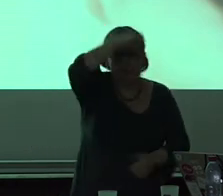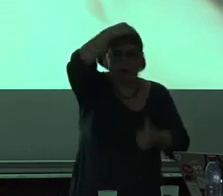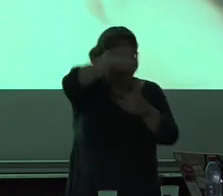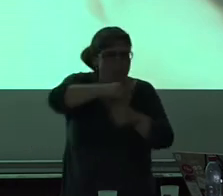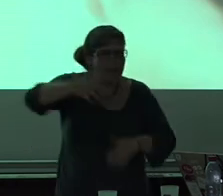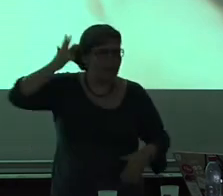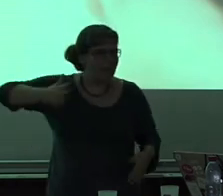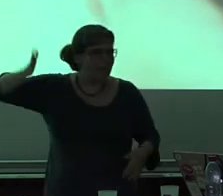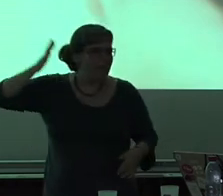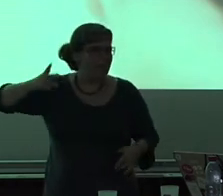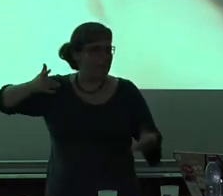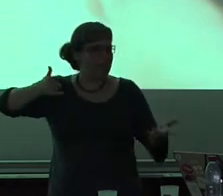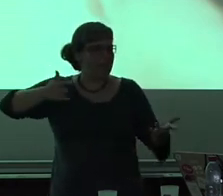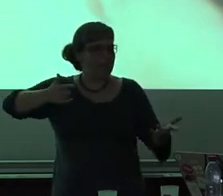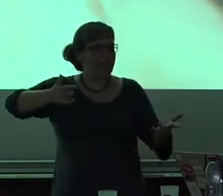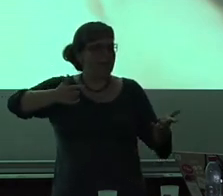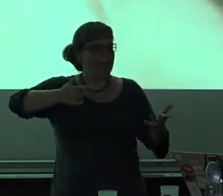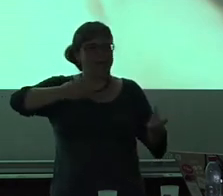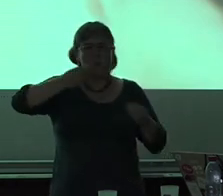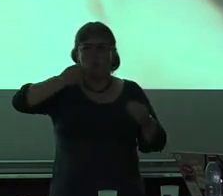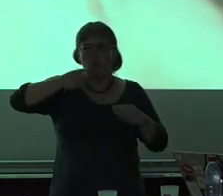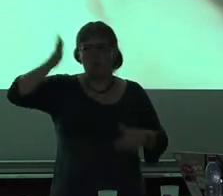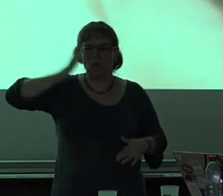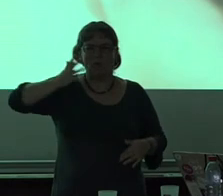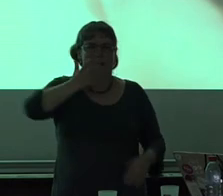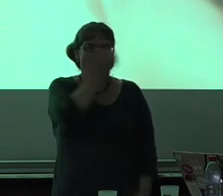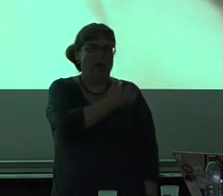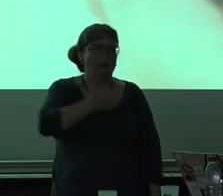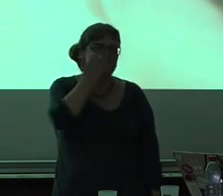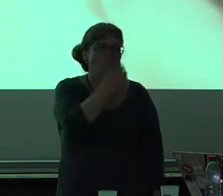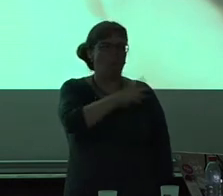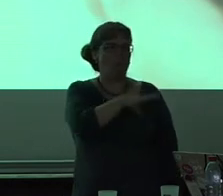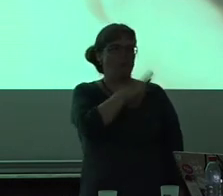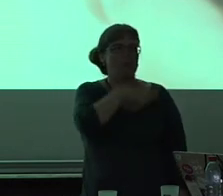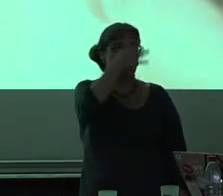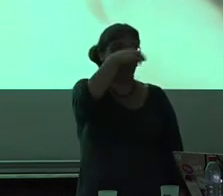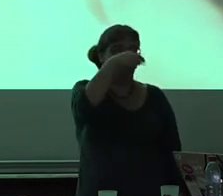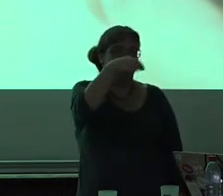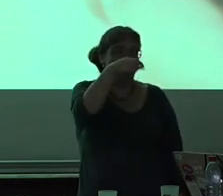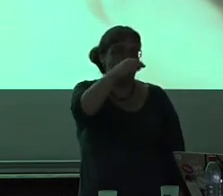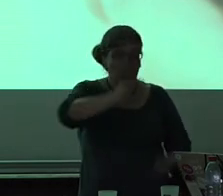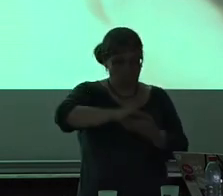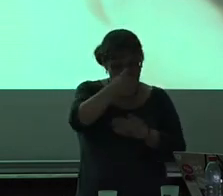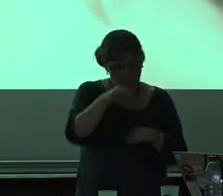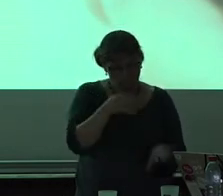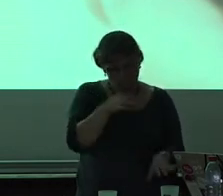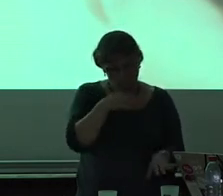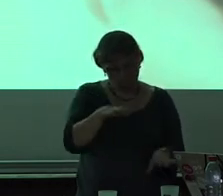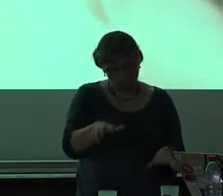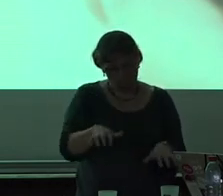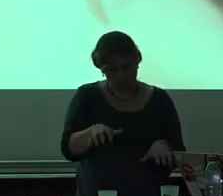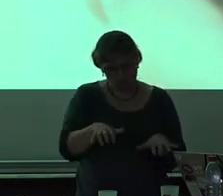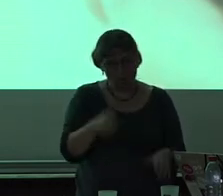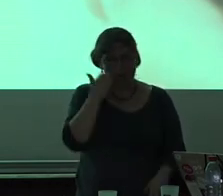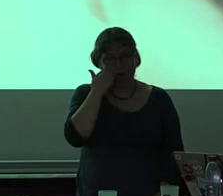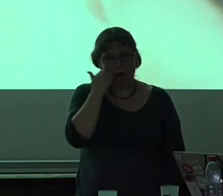horribles, où vous vous endormiez parce que la personne était devant son ordi. Ou... On n'a